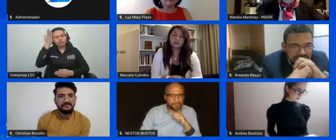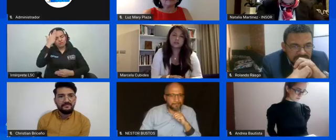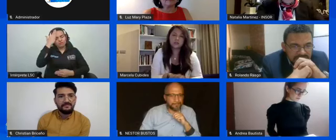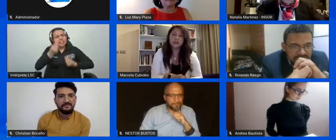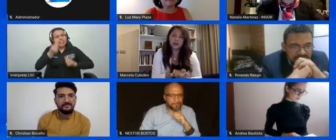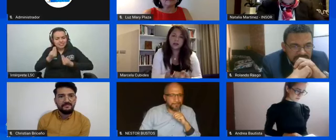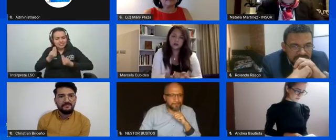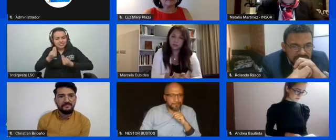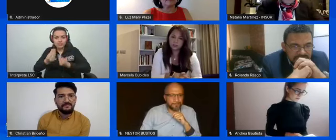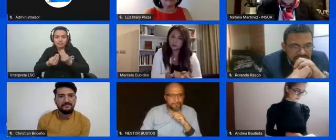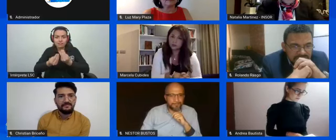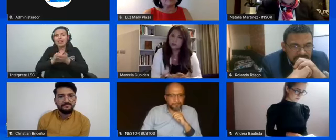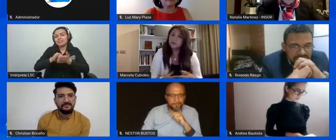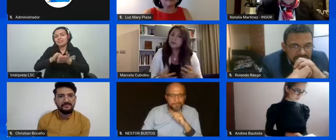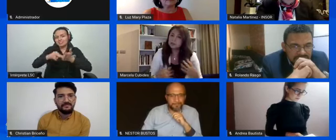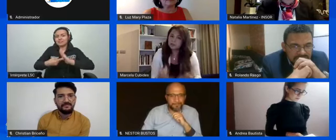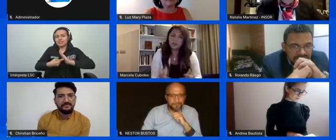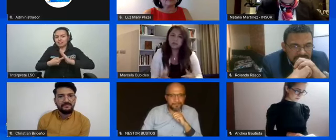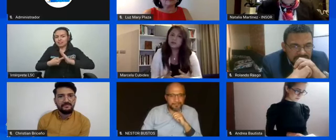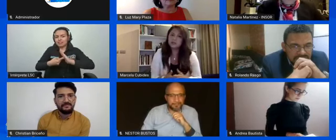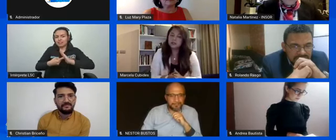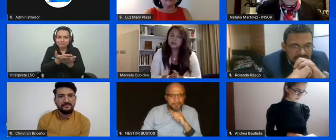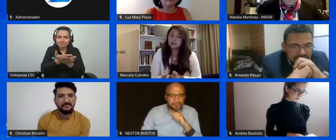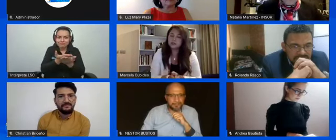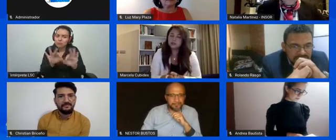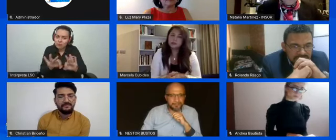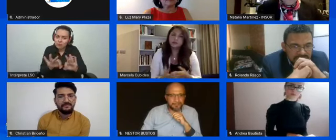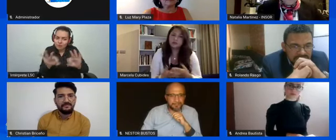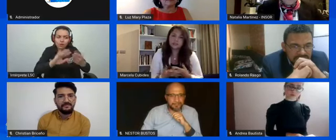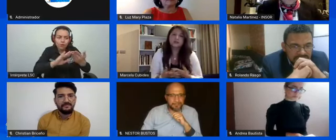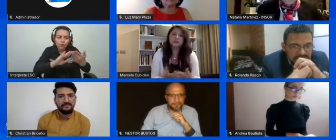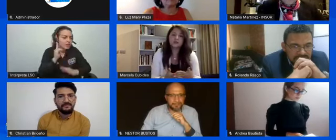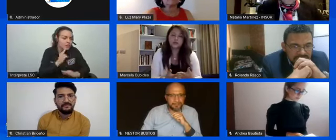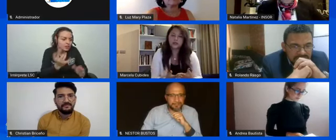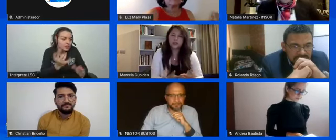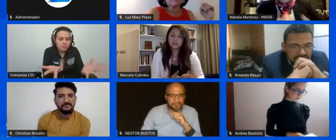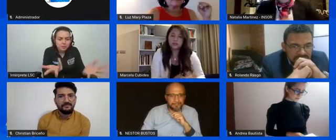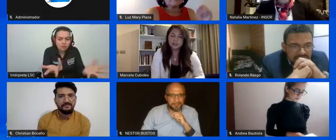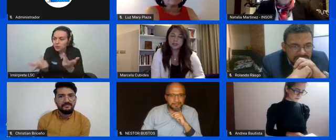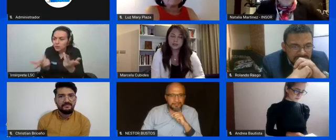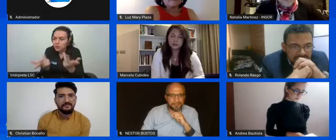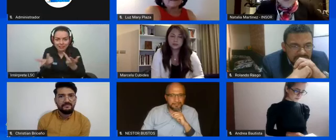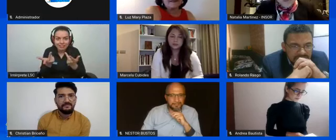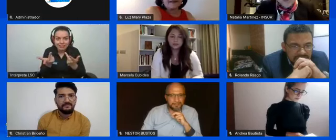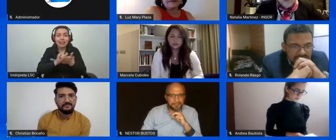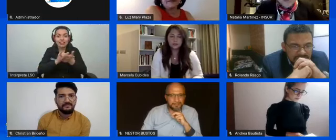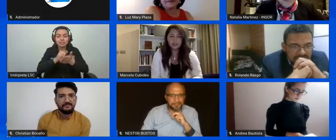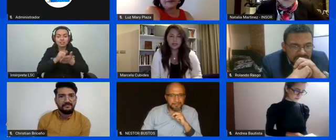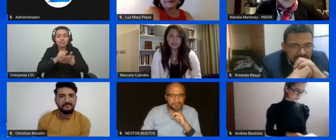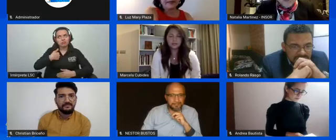ellos y escuchar a la comunidad sorda. Entonces, ahí fue donde con esa convicción pues decido como asumir este reto,